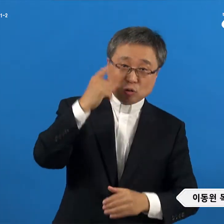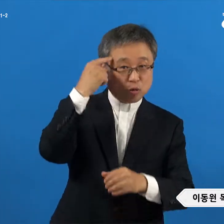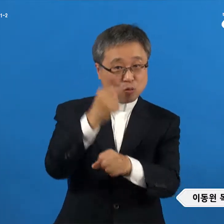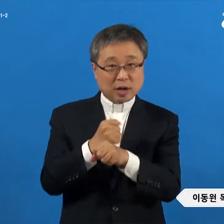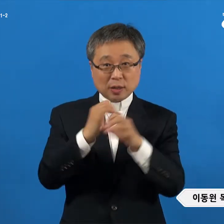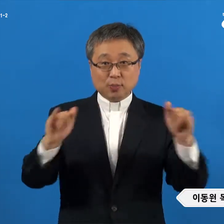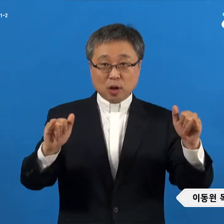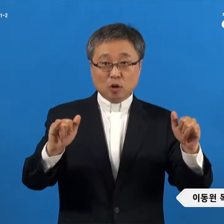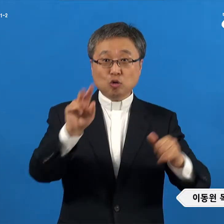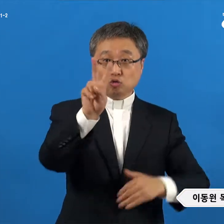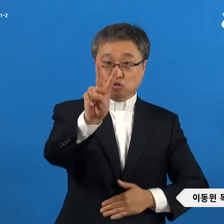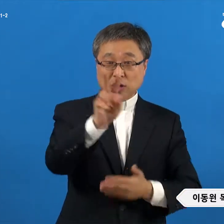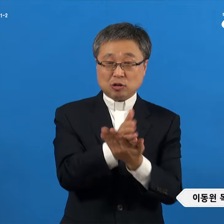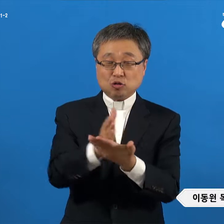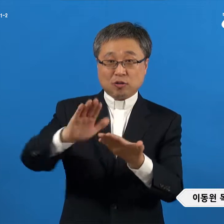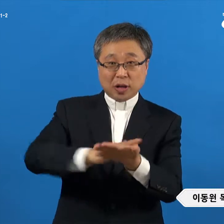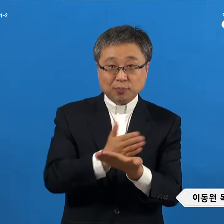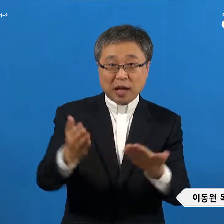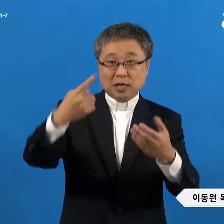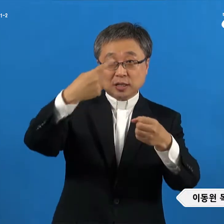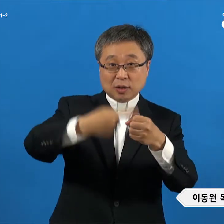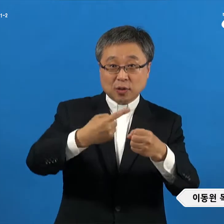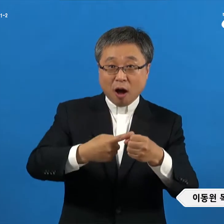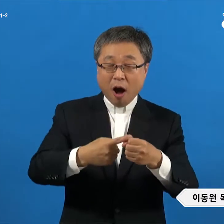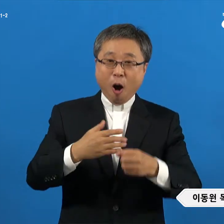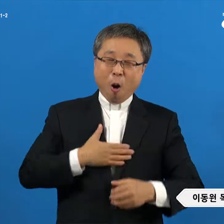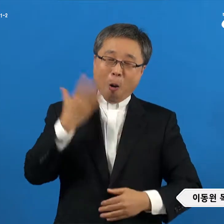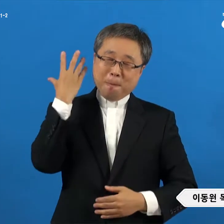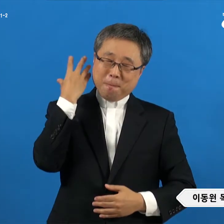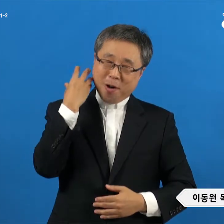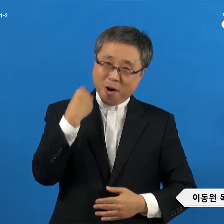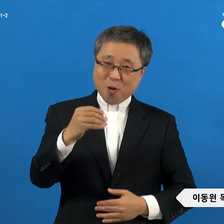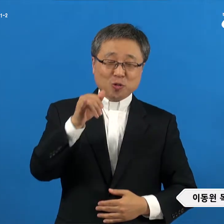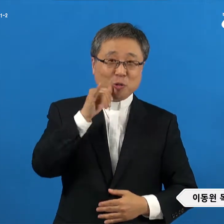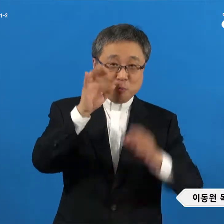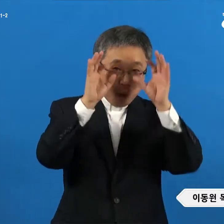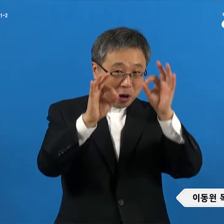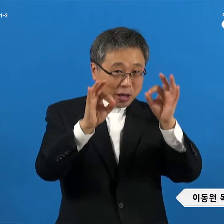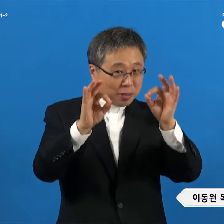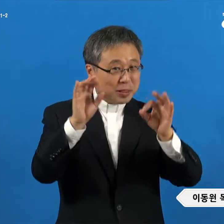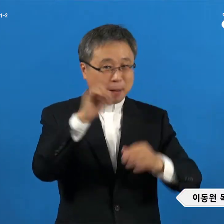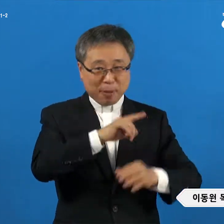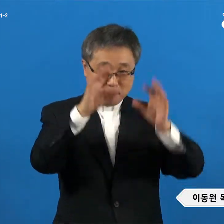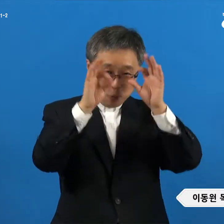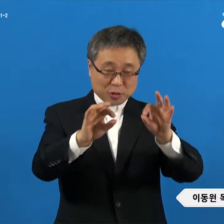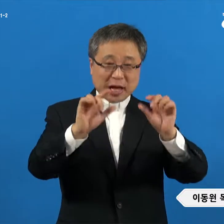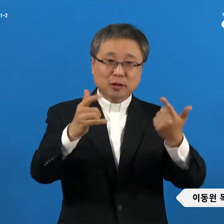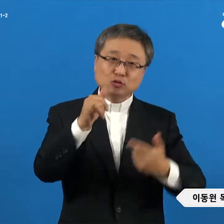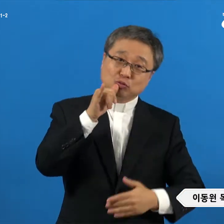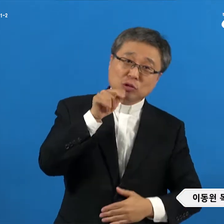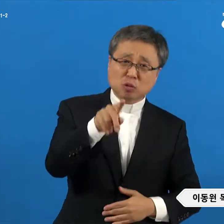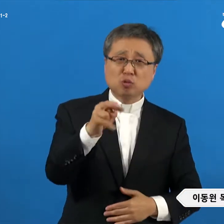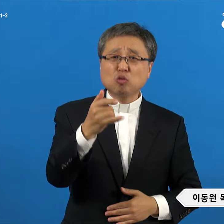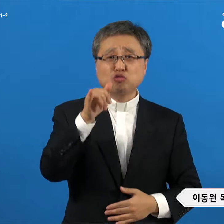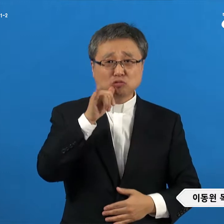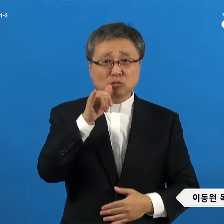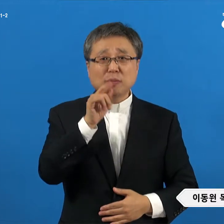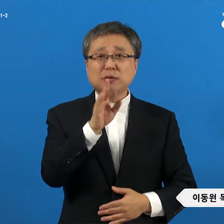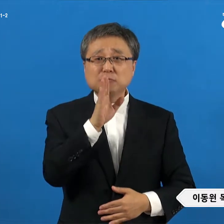가지로 나눕니다. 첫째는 매혹적인 중독, 보기에 별로 나빠 보이지 않은 중독. 근데 이것도 중독이에요. 이것도 좋은